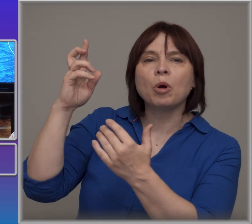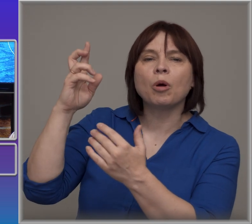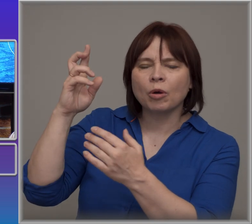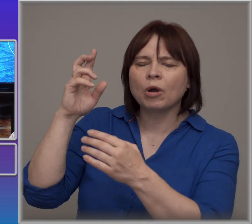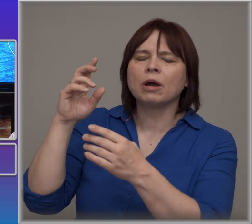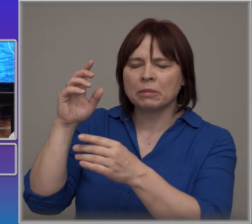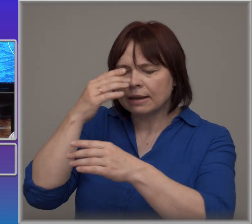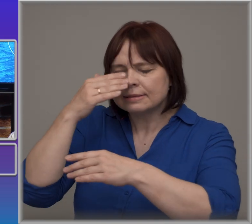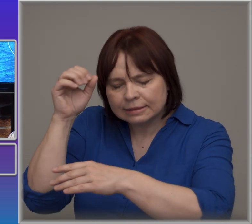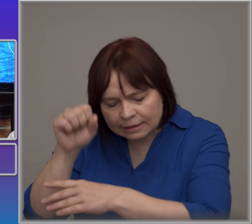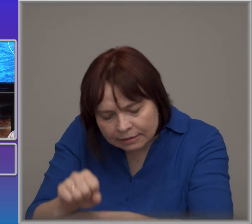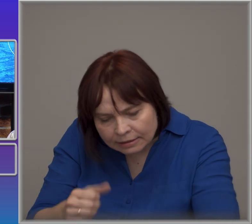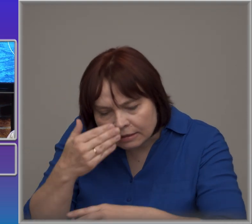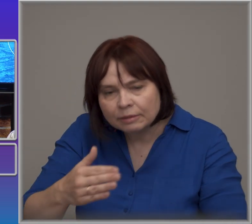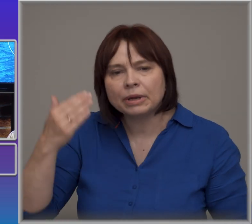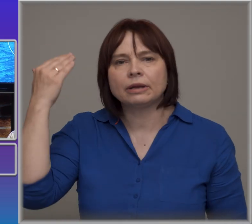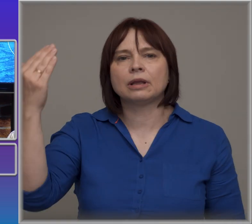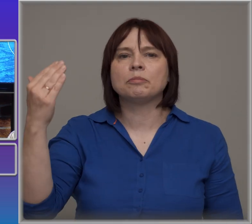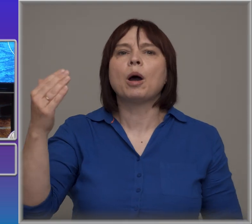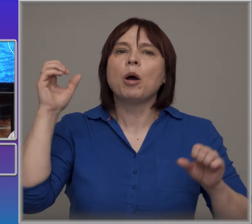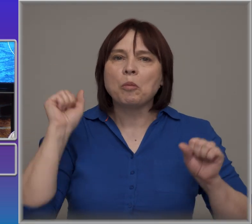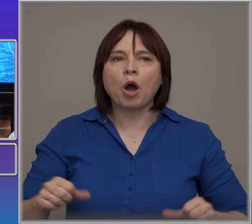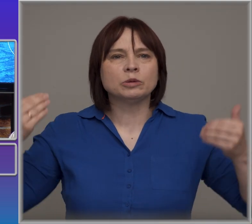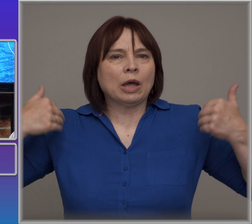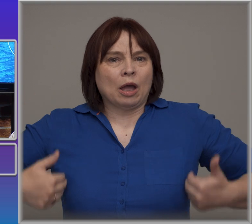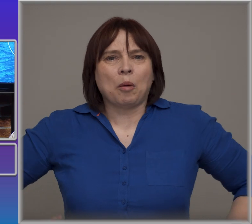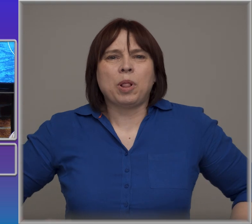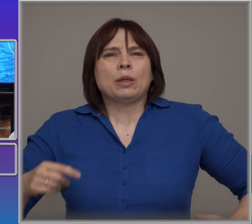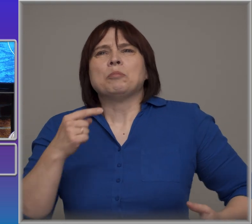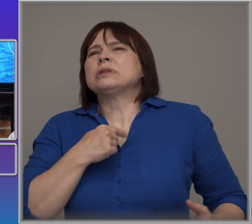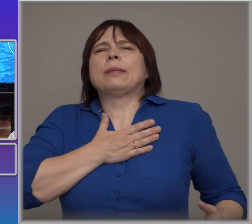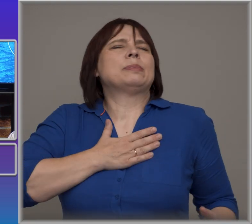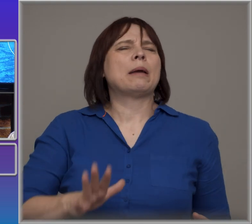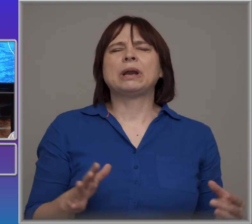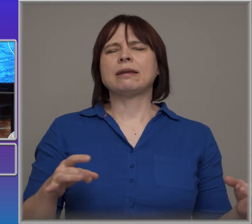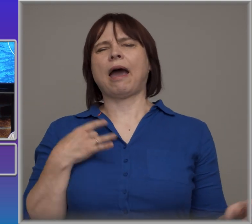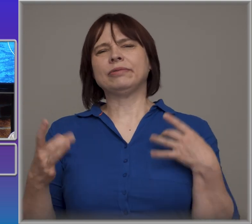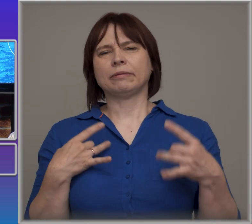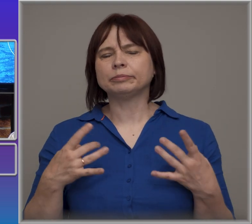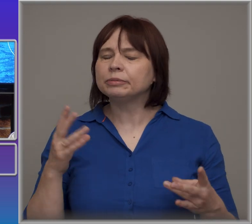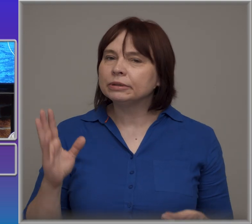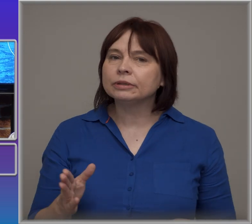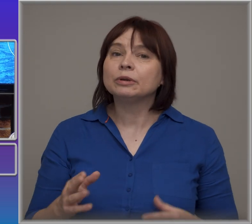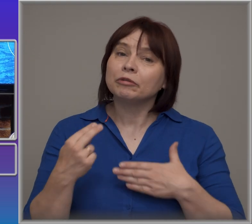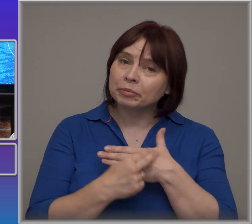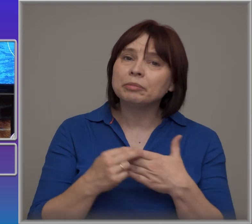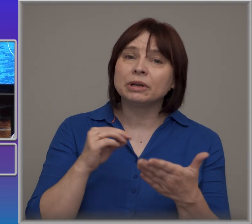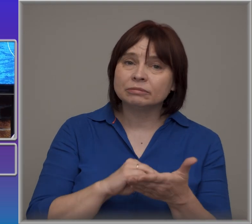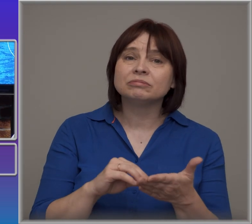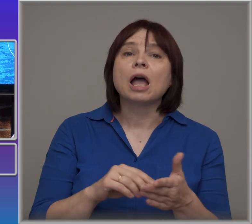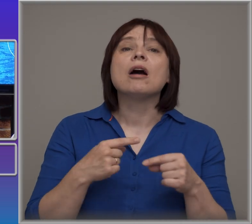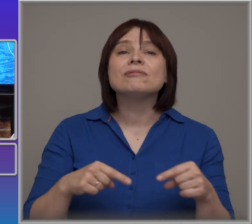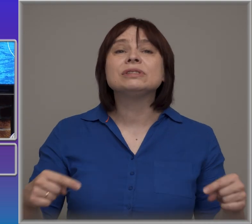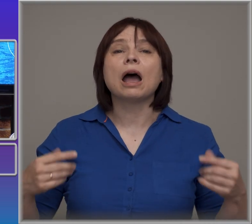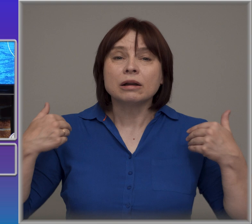перед Тобою, Господь. Может быть, плоть будет стенать и мучиться, Господь. Как Слово говорит, что плоть, всякая